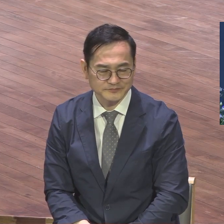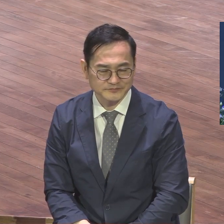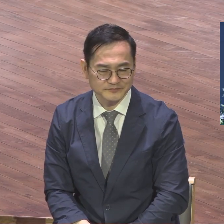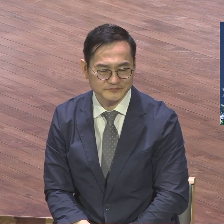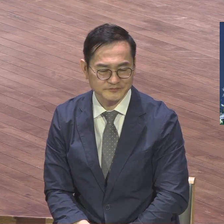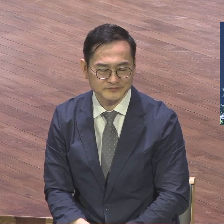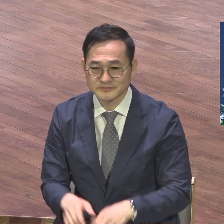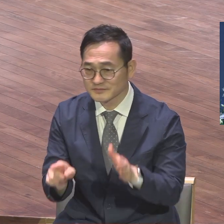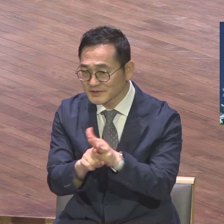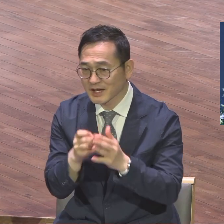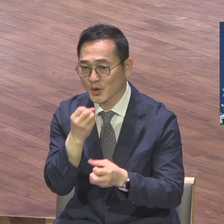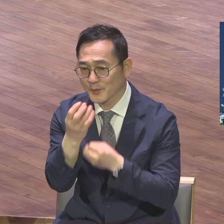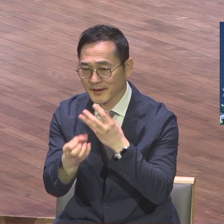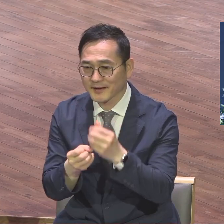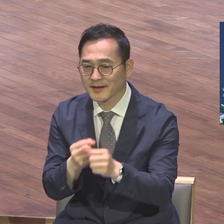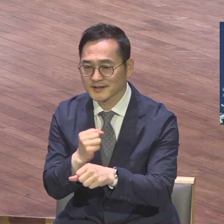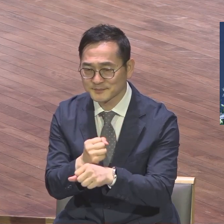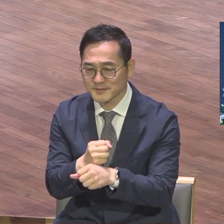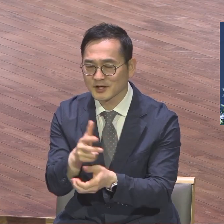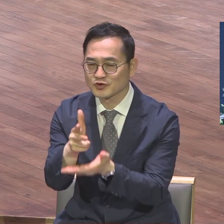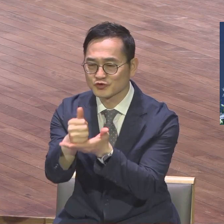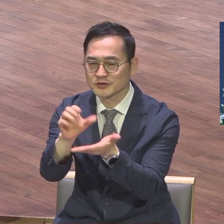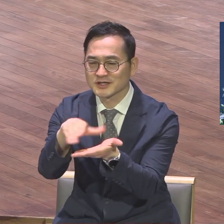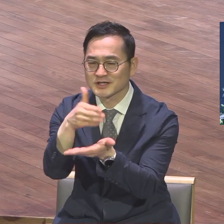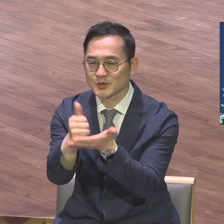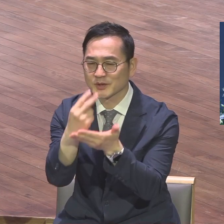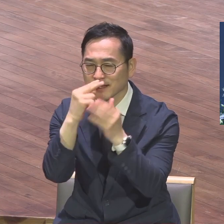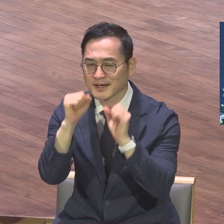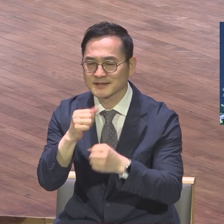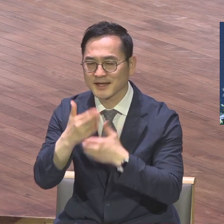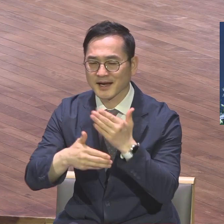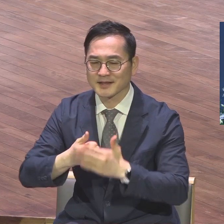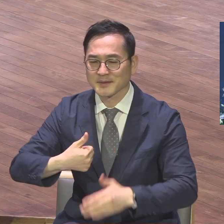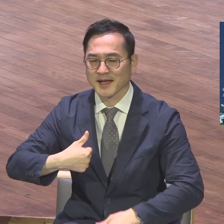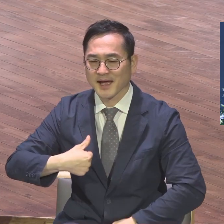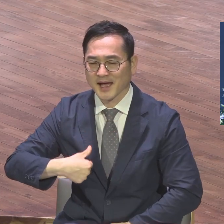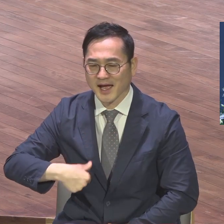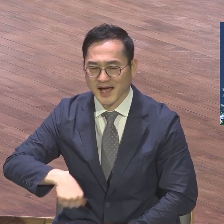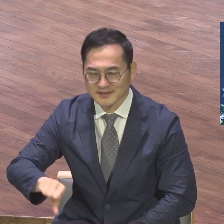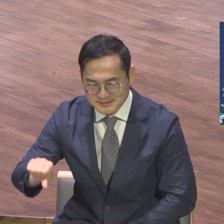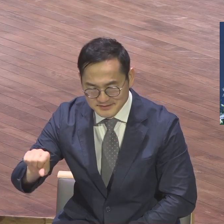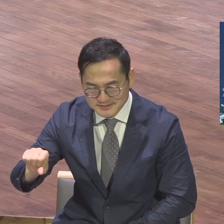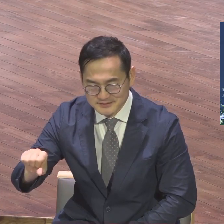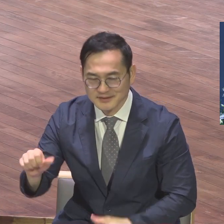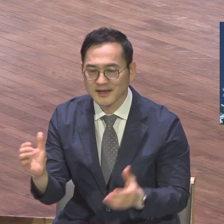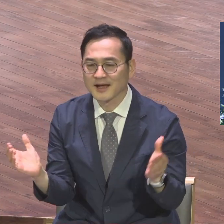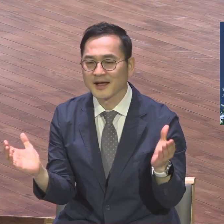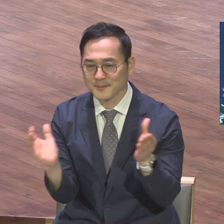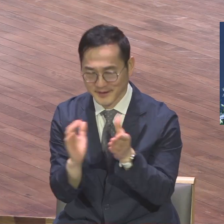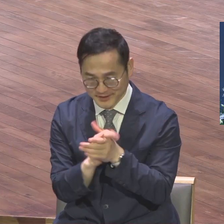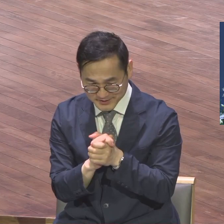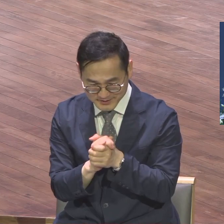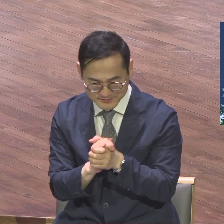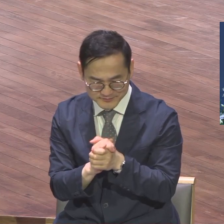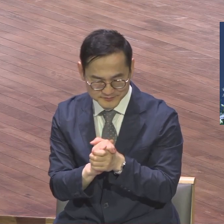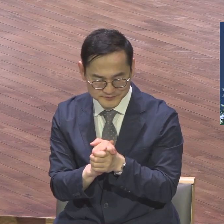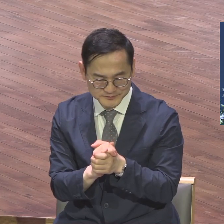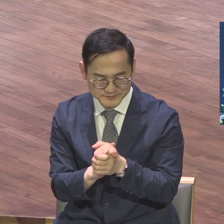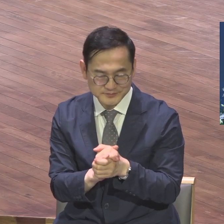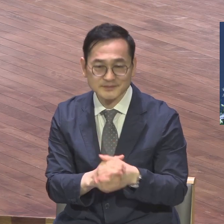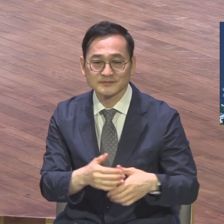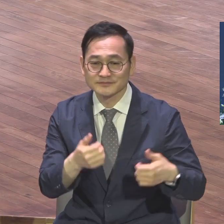신앙 고백합니다. 주는 그리스도시요 살아계신 하나님의 아들이십니다. 아멘. 우리